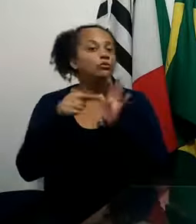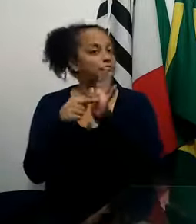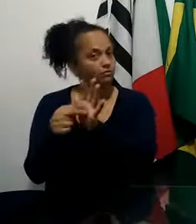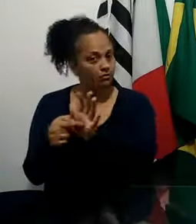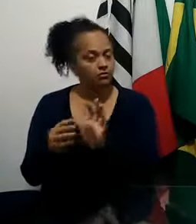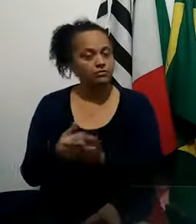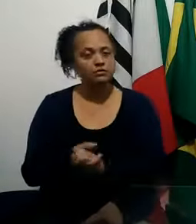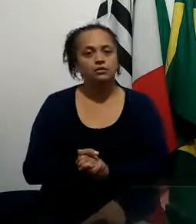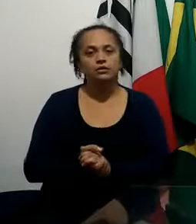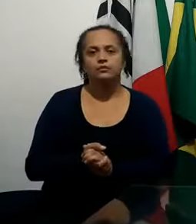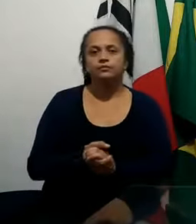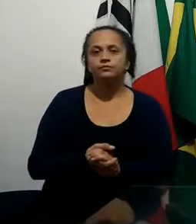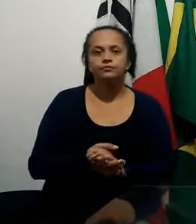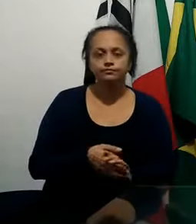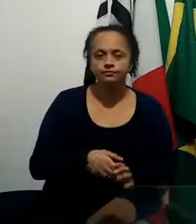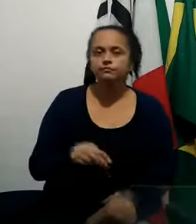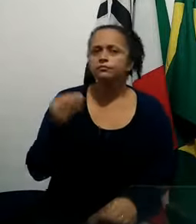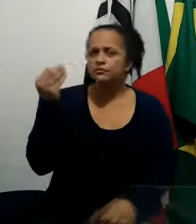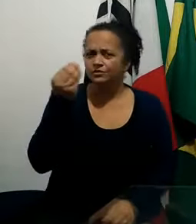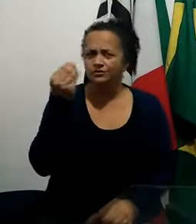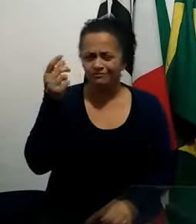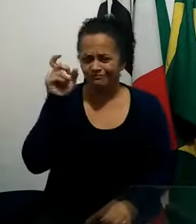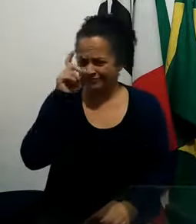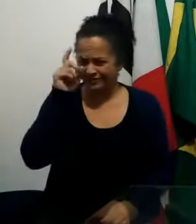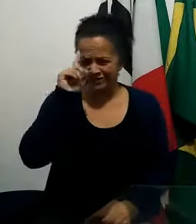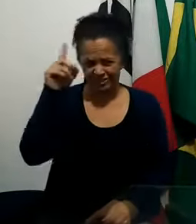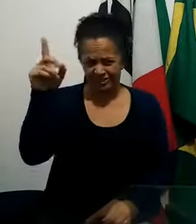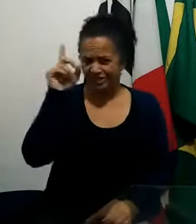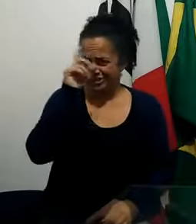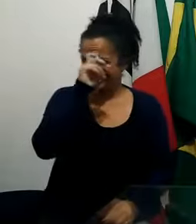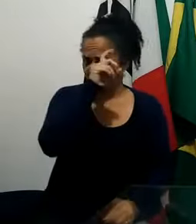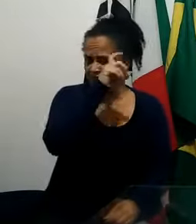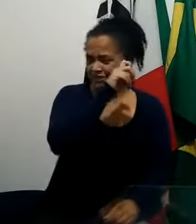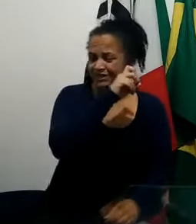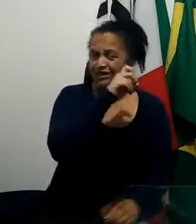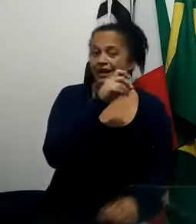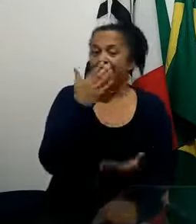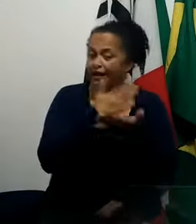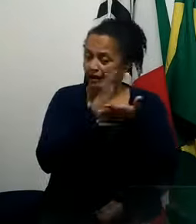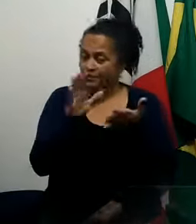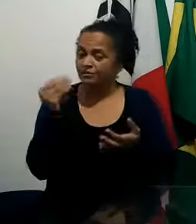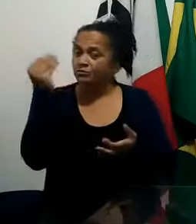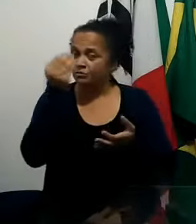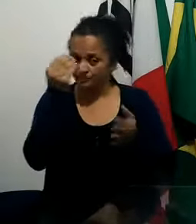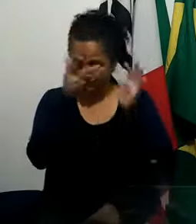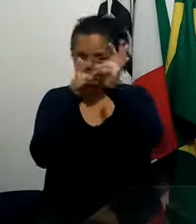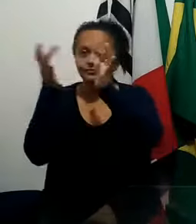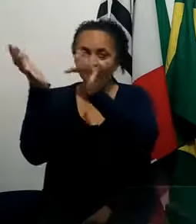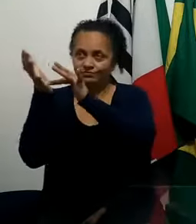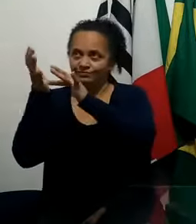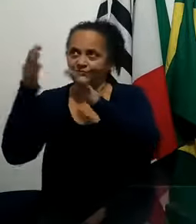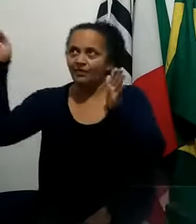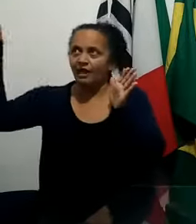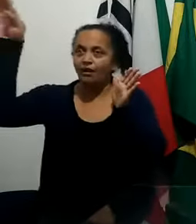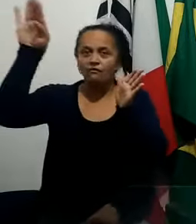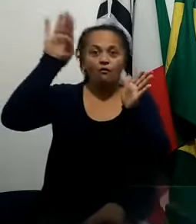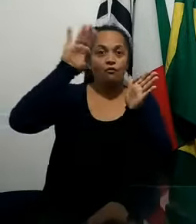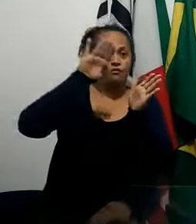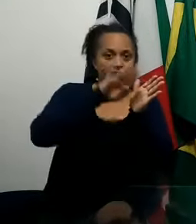quando Jesus vier em glória, junto com a sua noiva, já com o corpo glorificado.